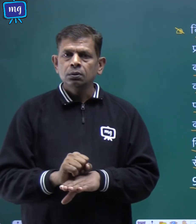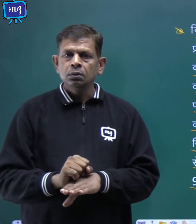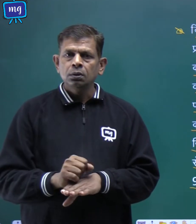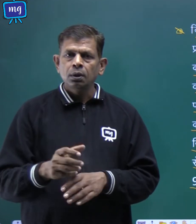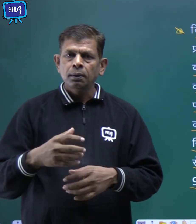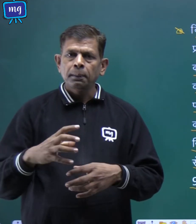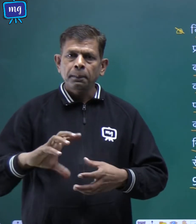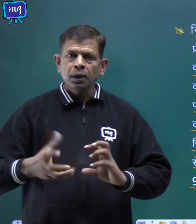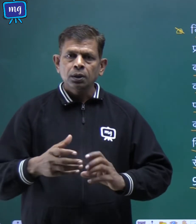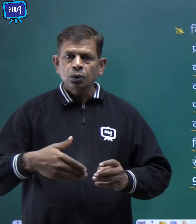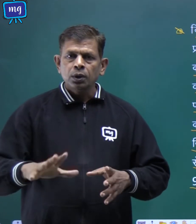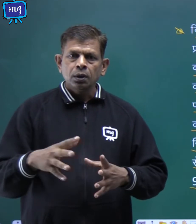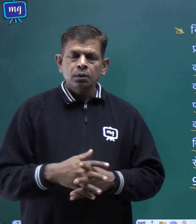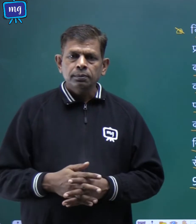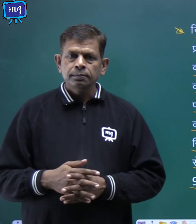बनाते हुए